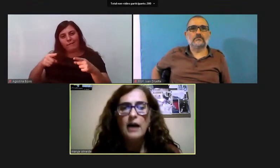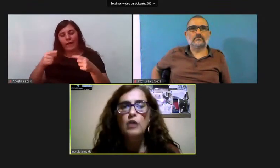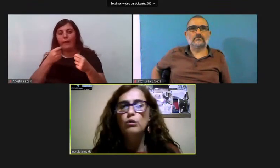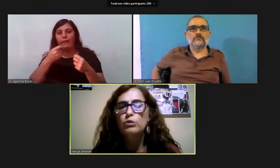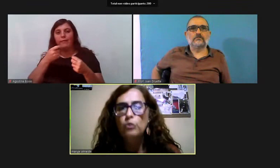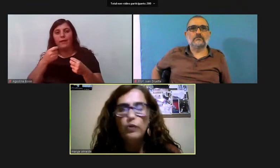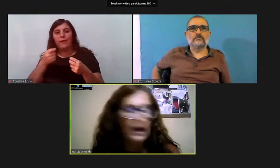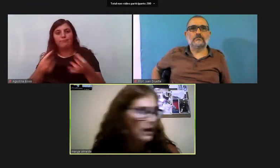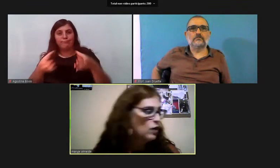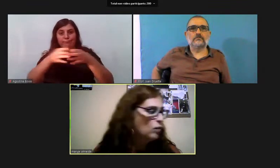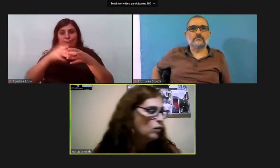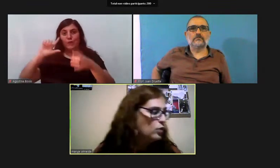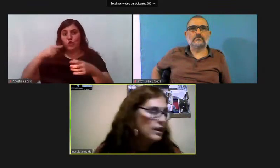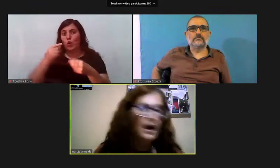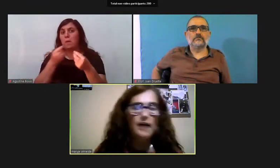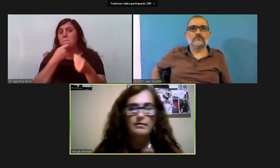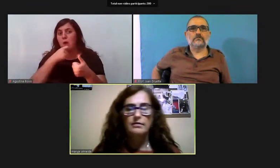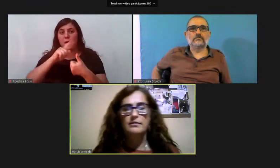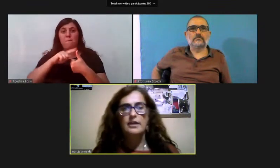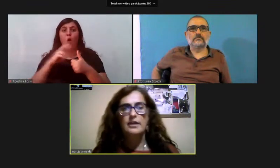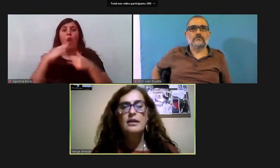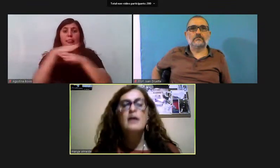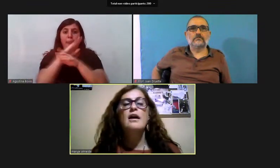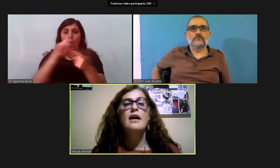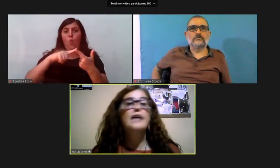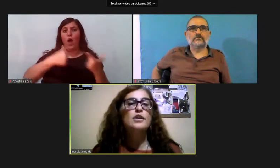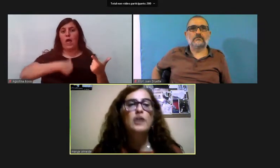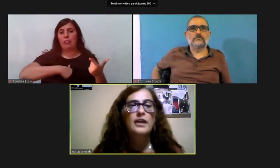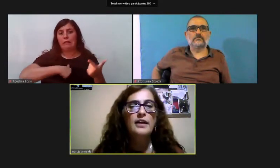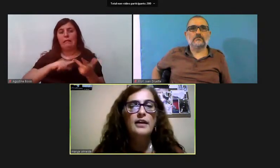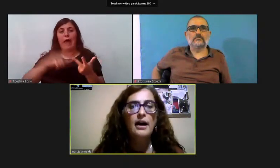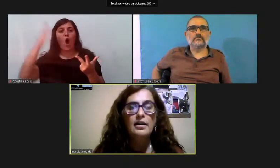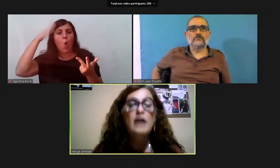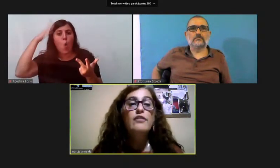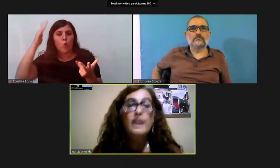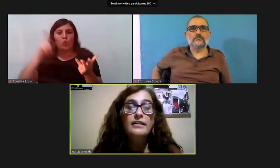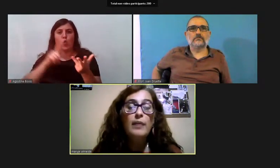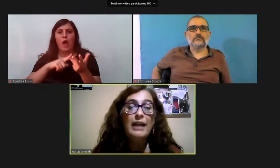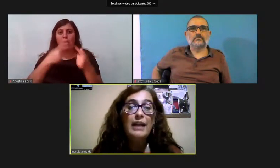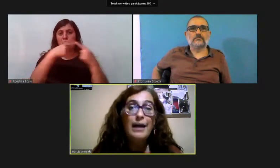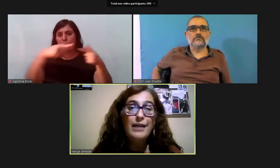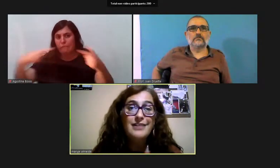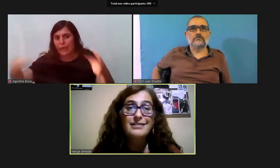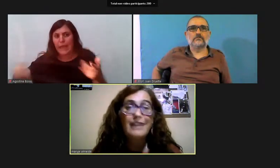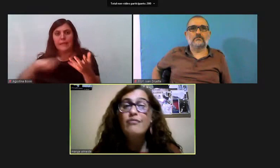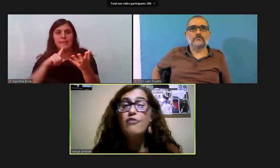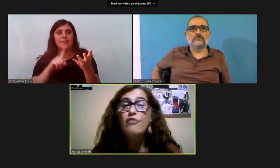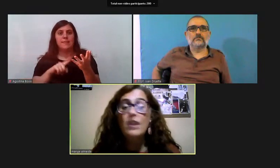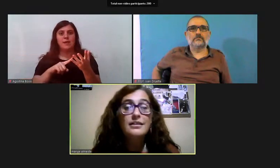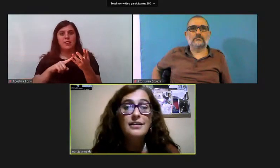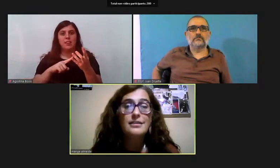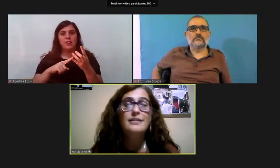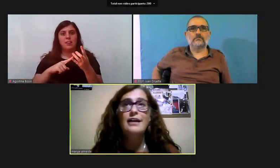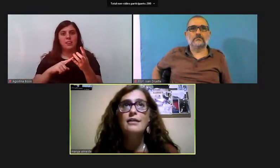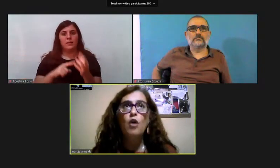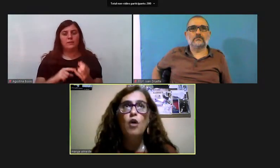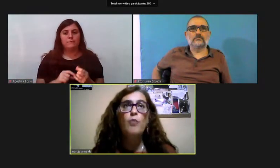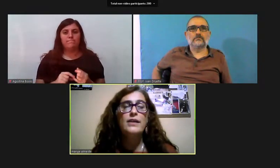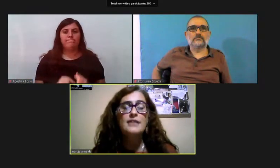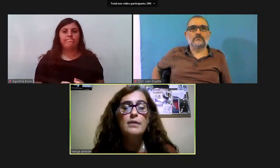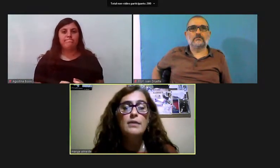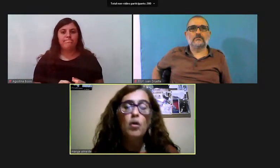identidad, cultura, comunidad, ¿sí? Heterogeneidad, frente a palabras tan fuertes y